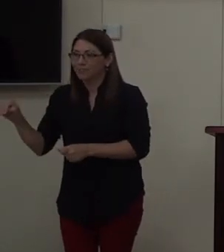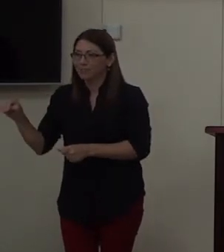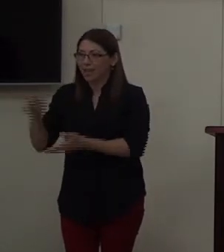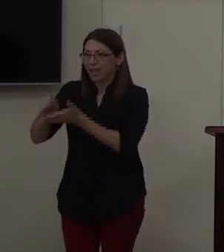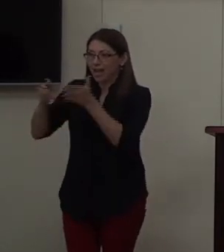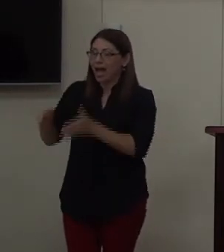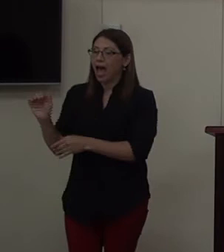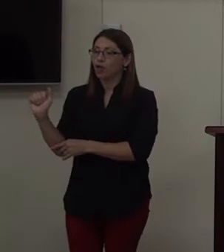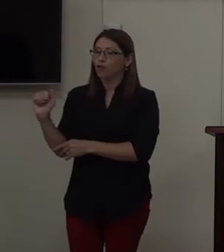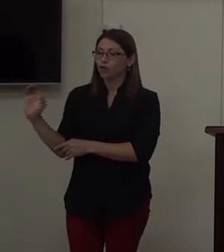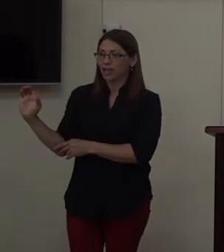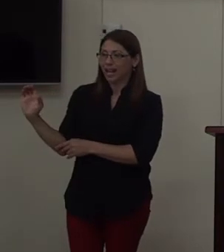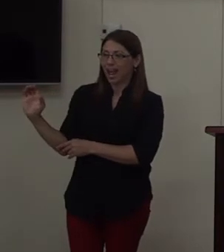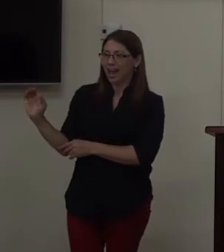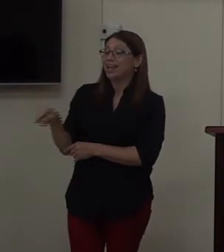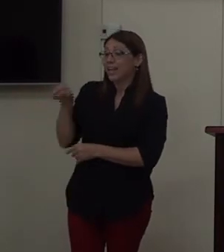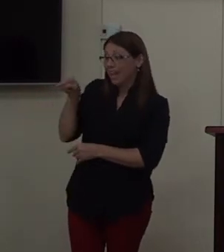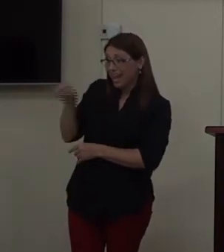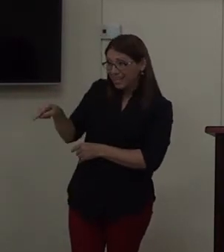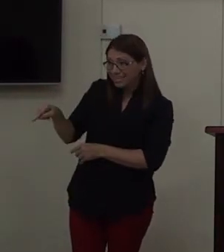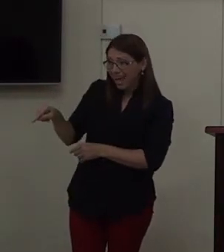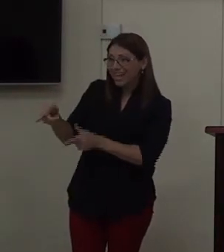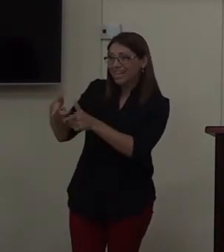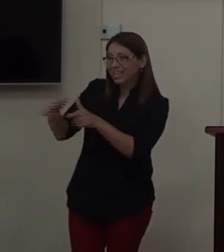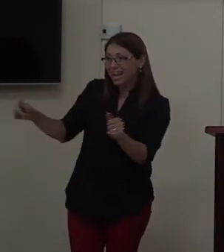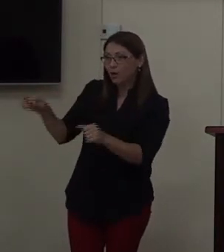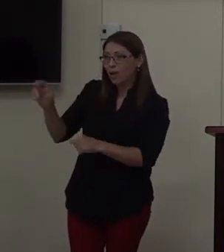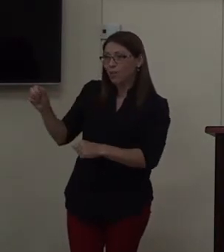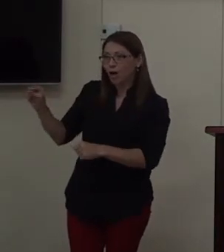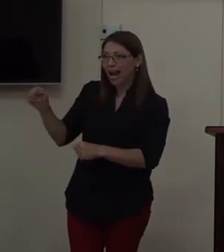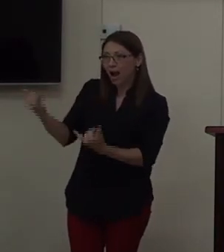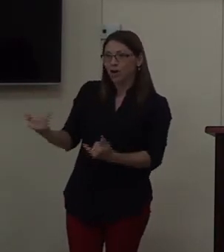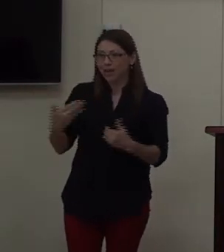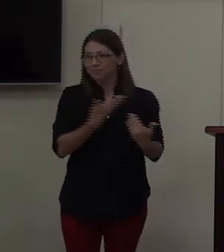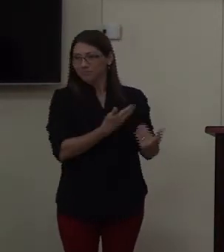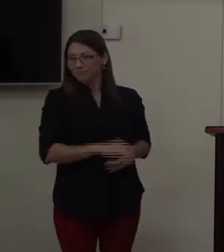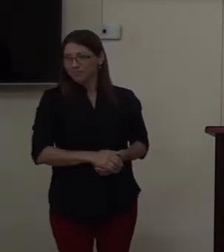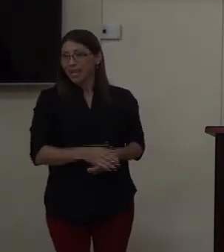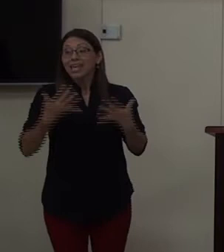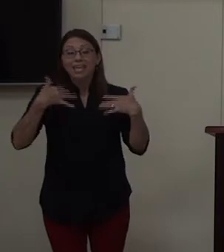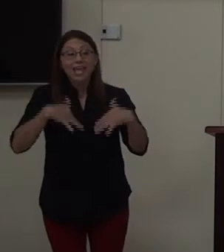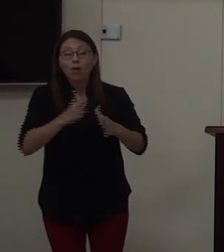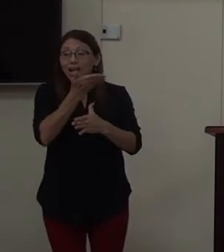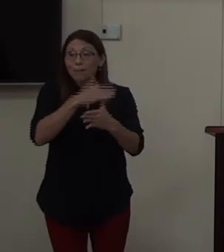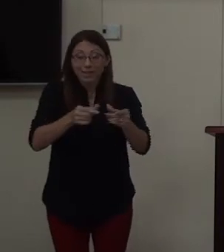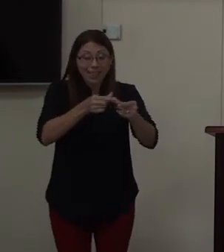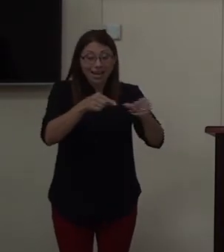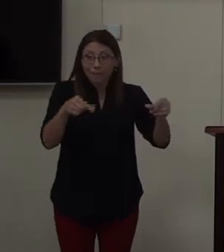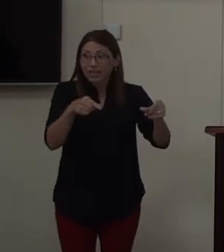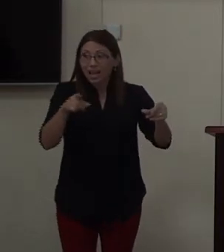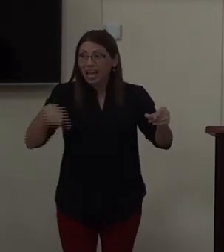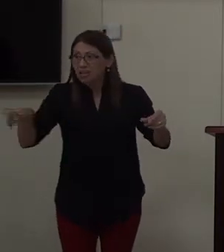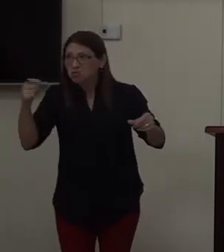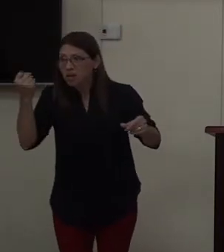Concela. Esa es la lengua del Dorán ahora, ¿verdad? Y aunque la parte de gramática no la entienden en absoluto, se